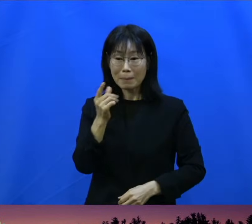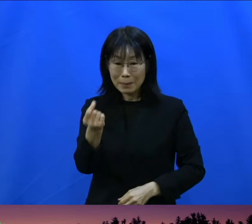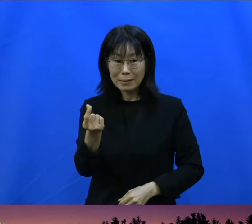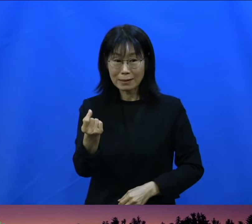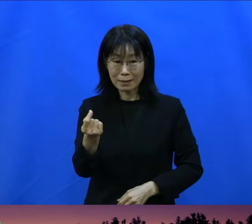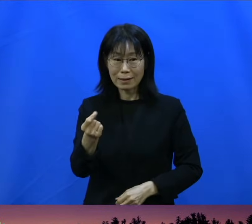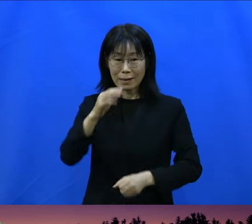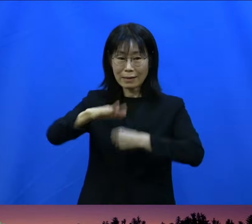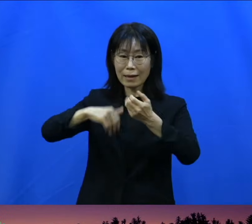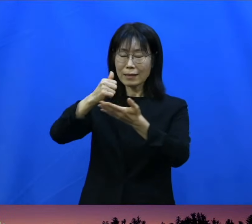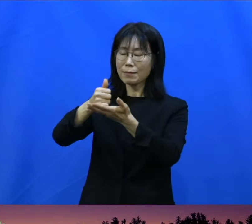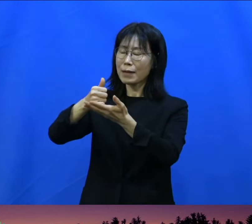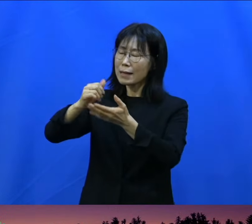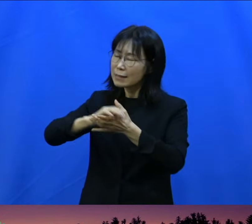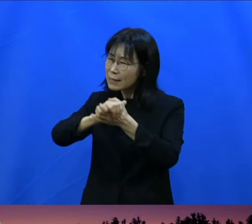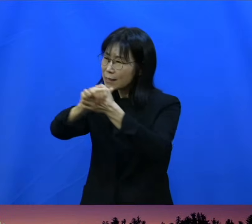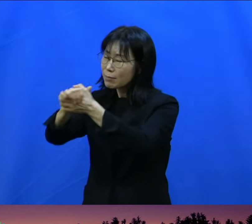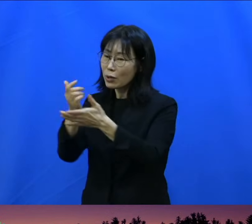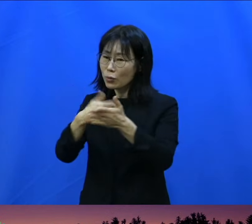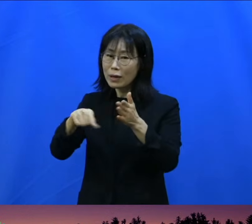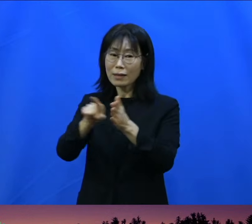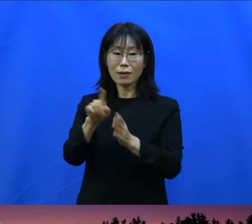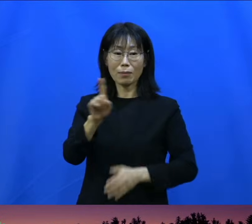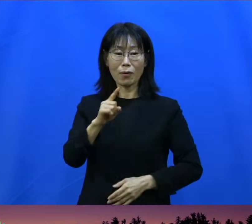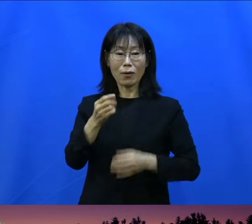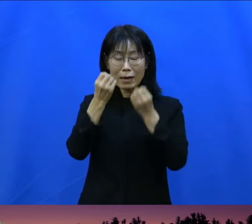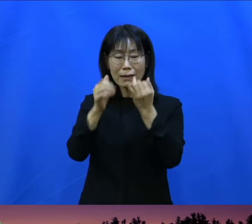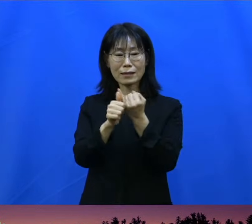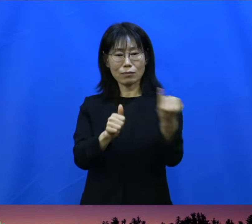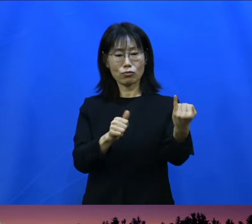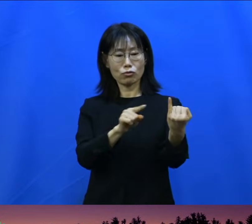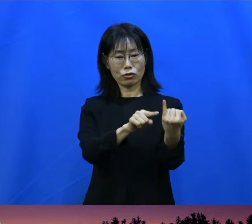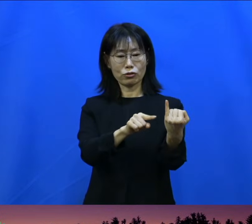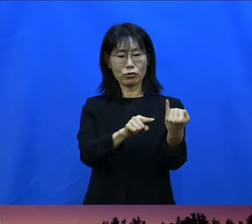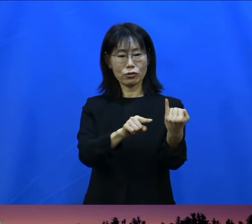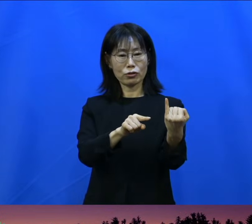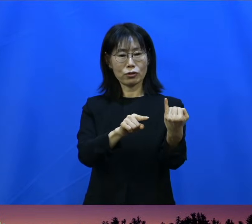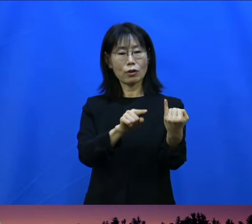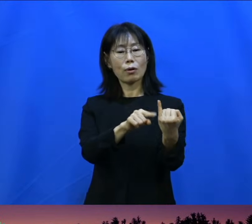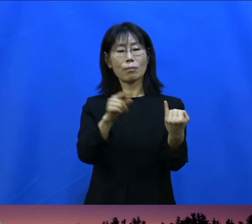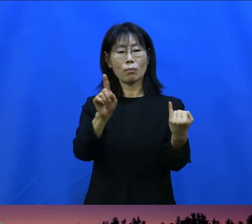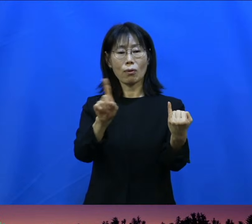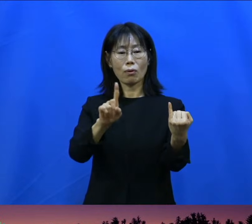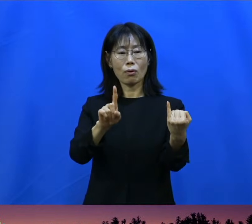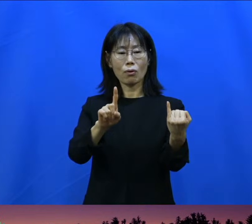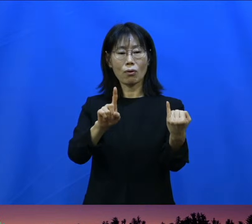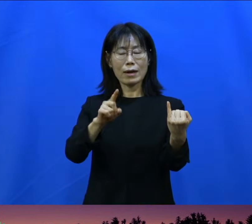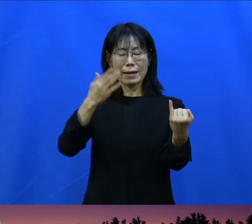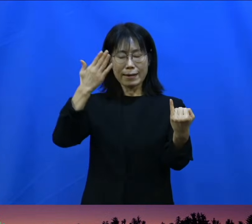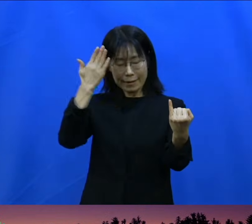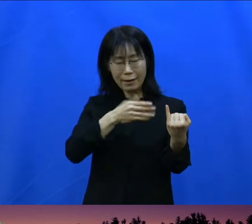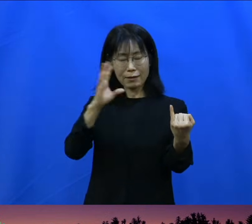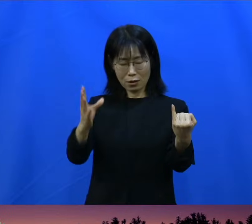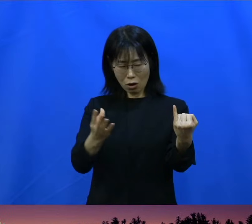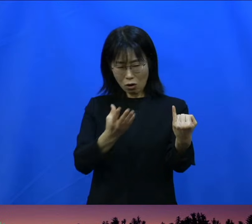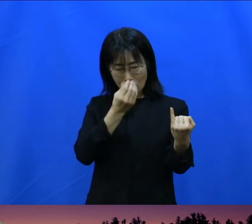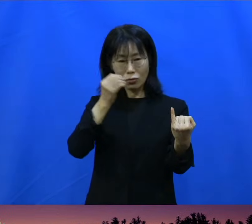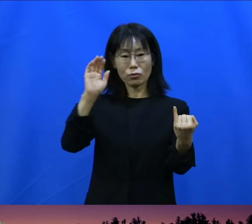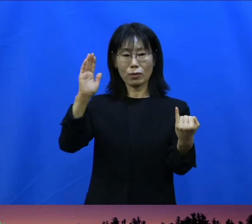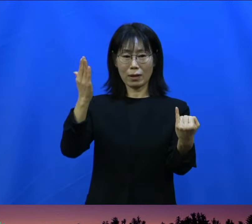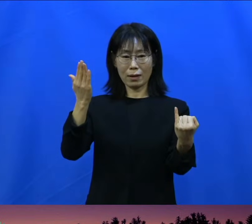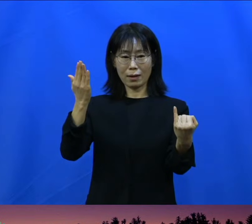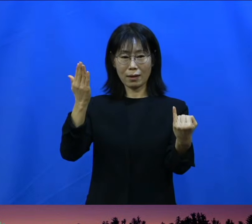삶, 신부는 깨끗해야 된다는 거예요. 절대 필수. 순결을 잃은 신부는 신랑의 기쁨이 될 수가